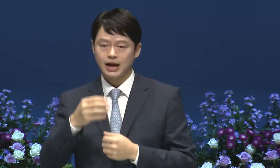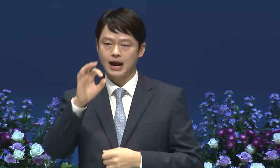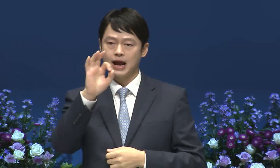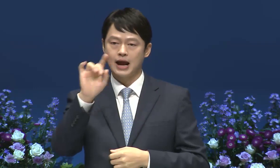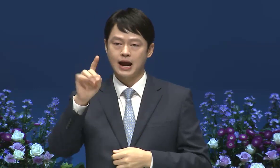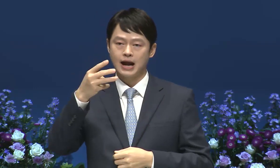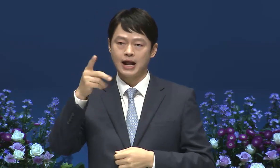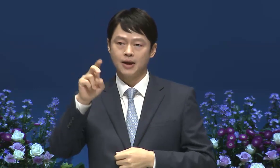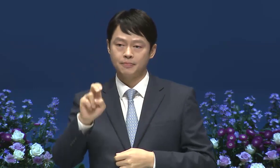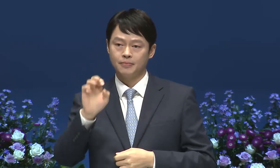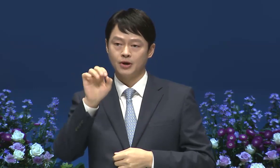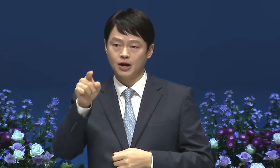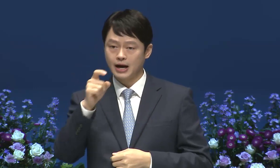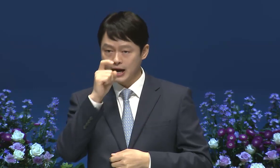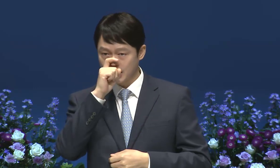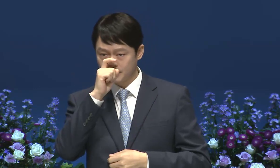에바다라는 단어는